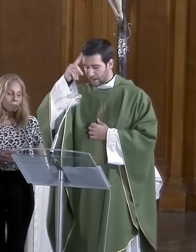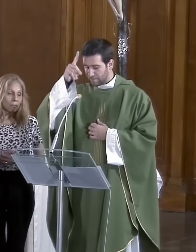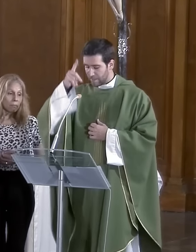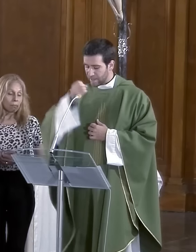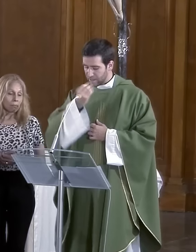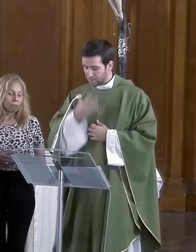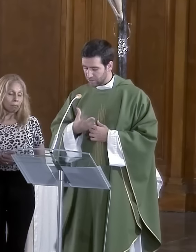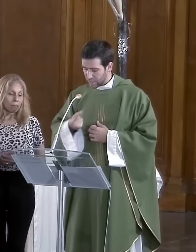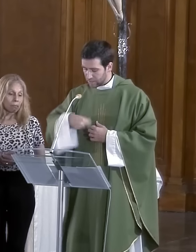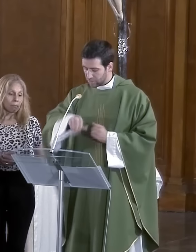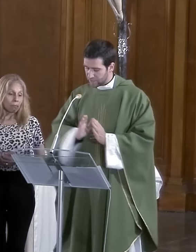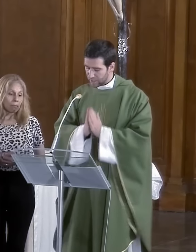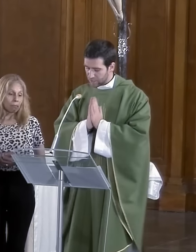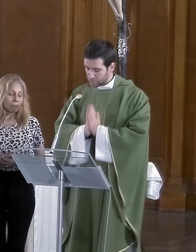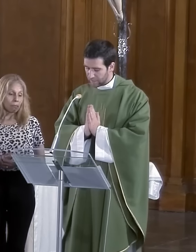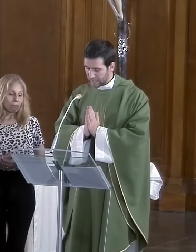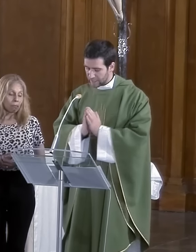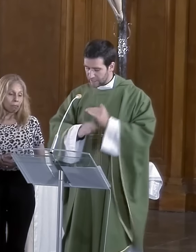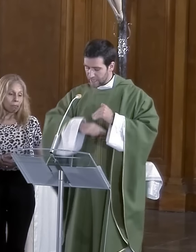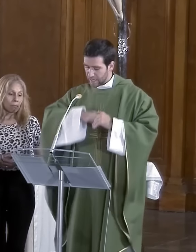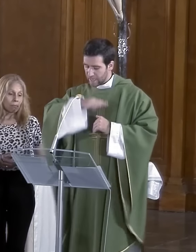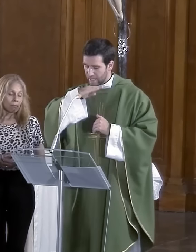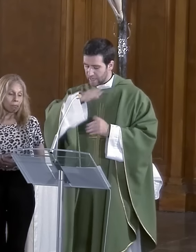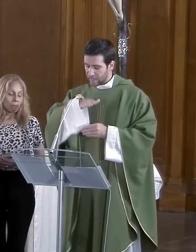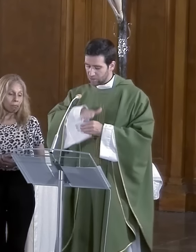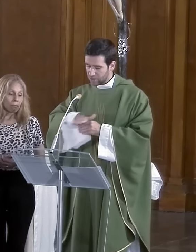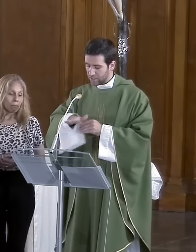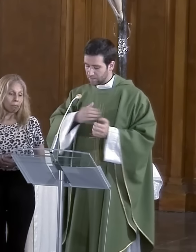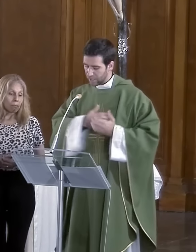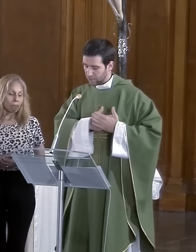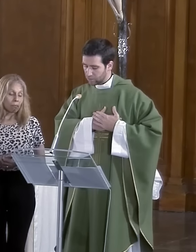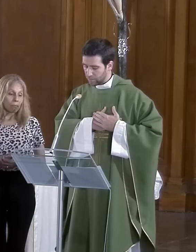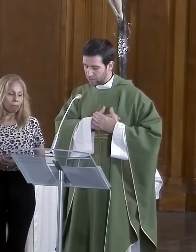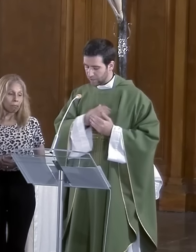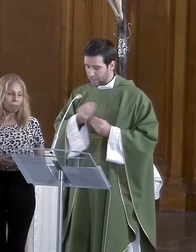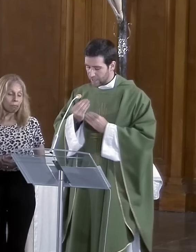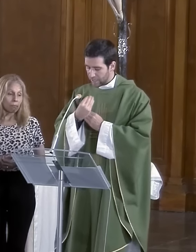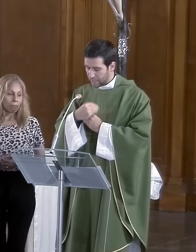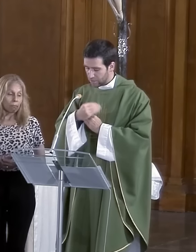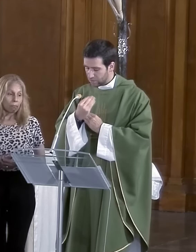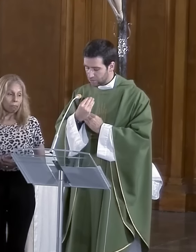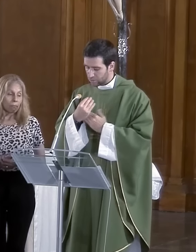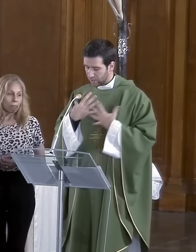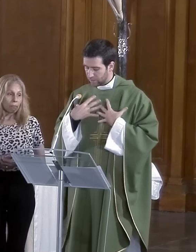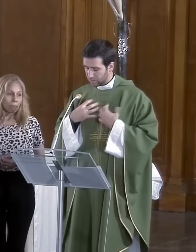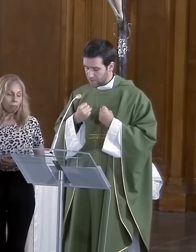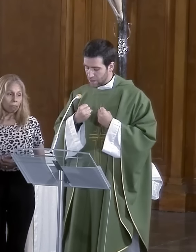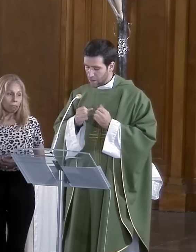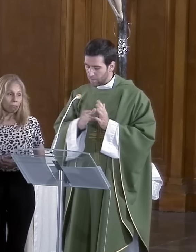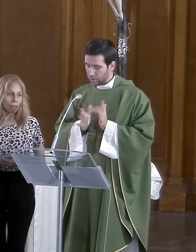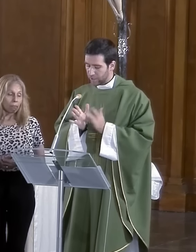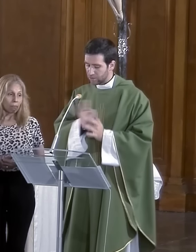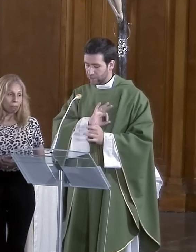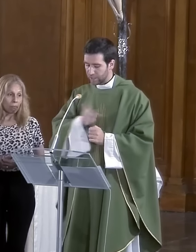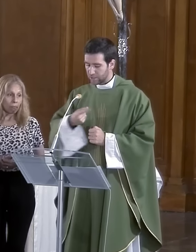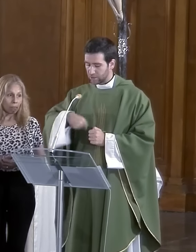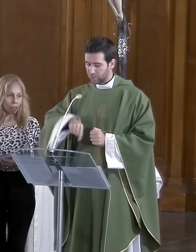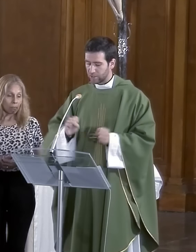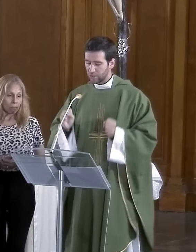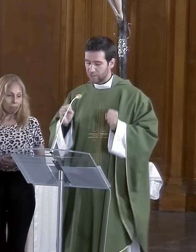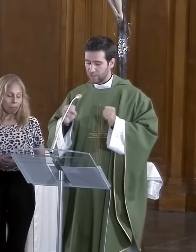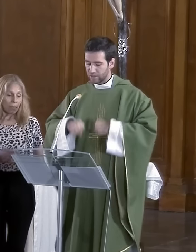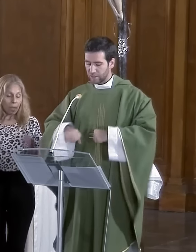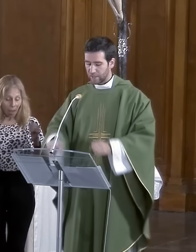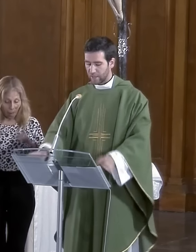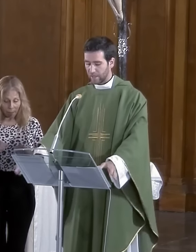Escucha, Padre de bondad, nuestras súplicas, y llénanos siempre de tu amor y consuelo. Por Jesucristo